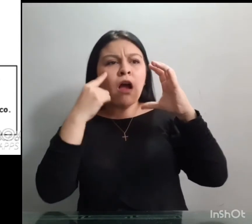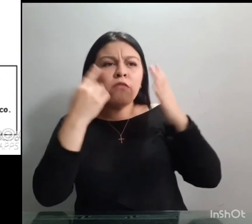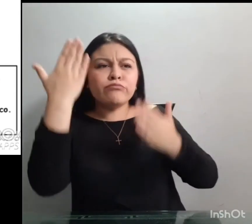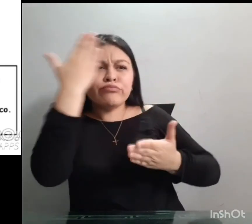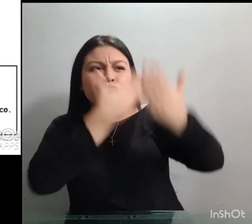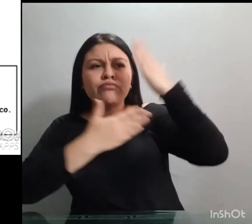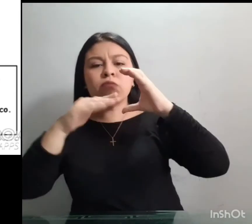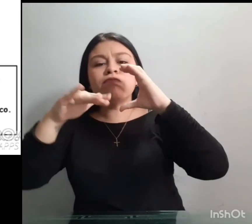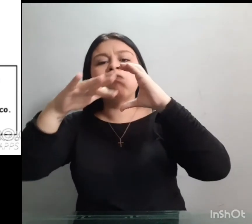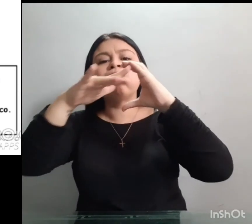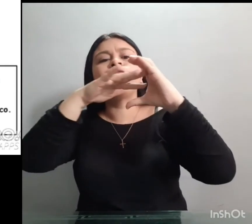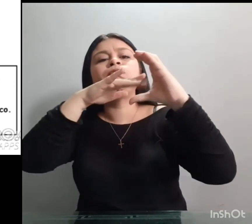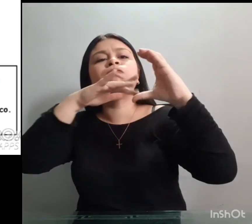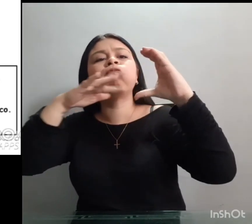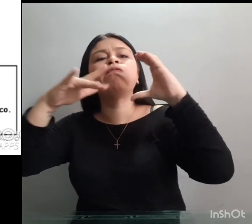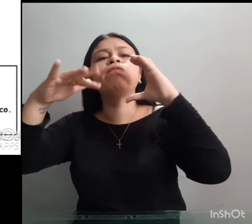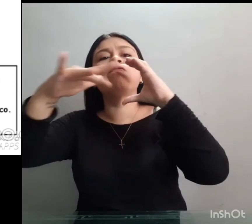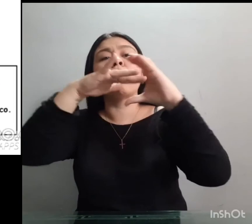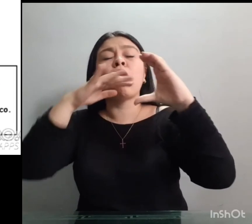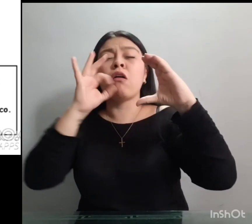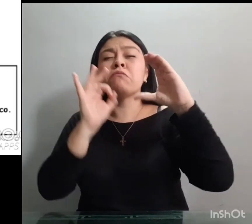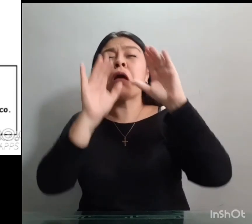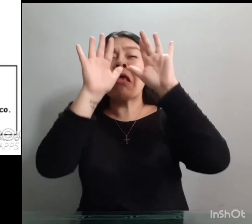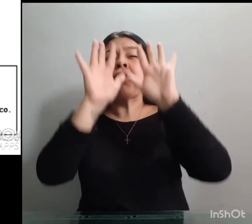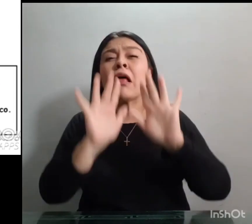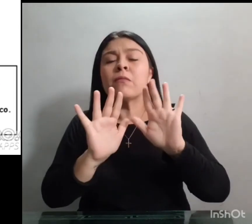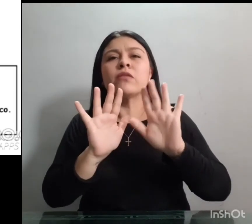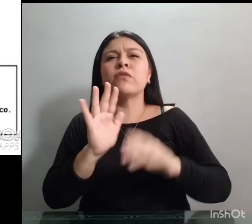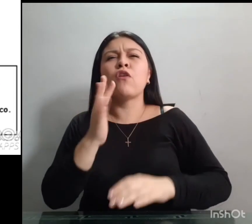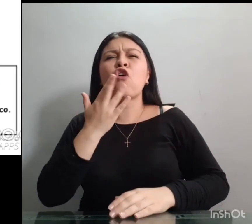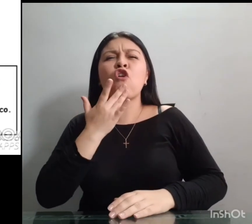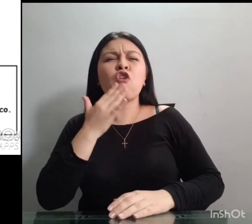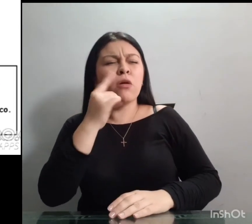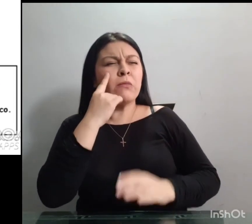cefalorraquídeo, ya no es transparente, sino que se observa turbio.